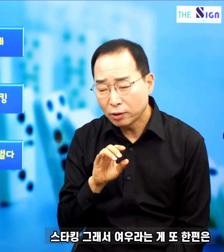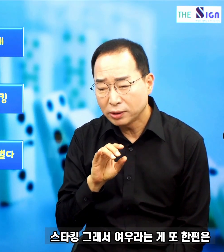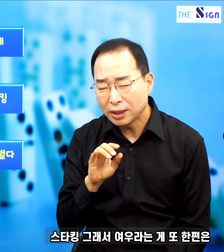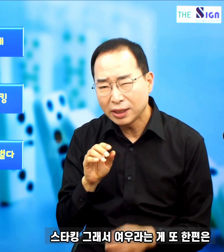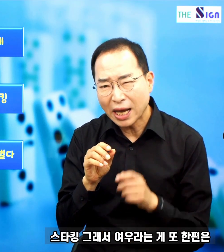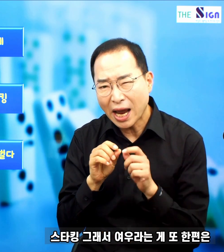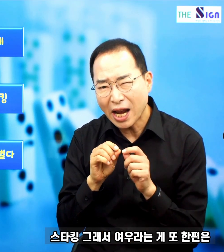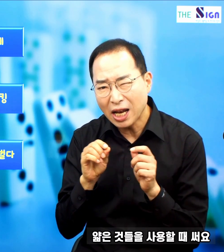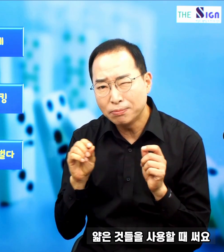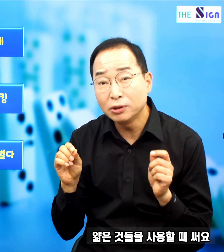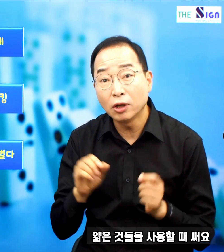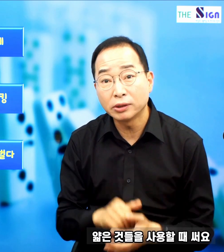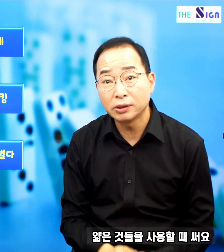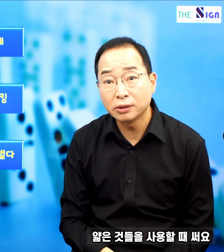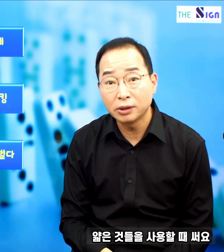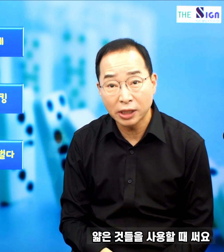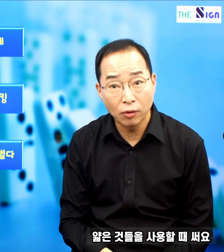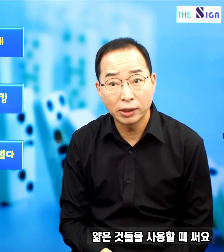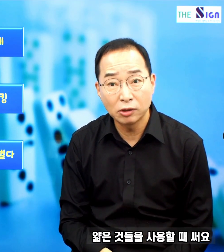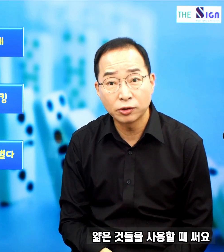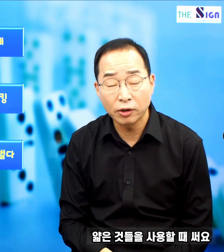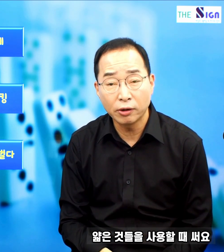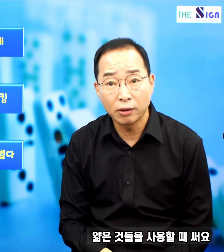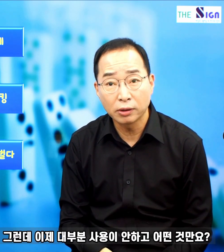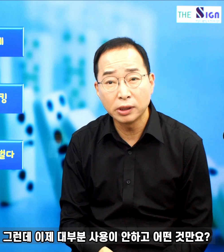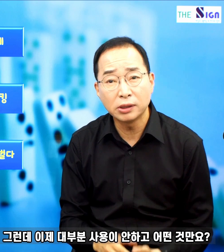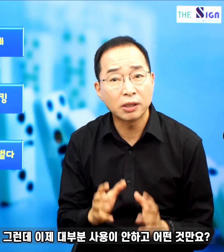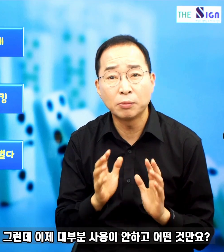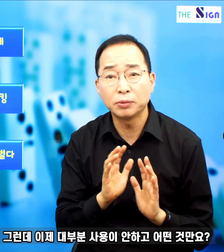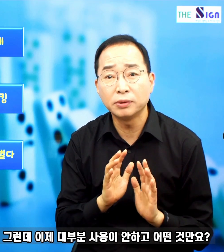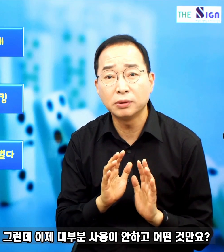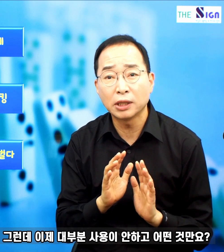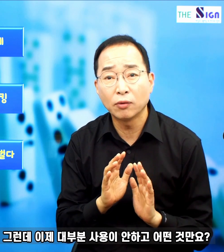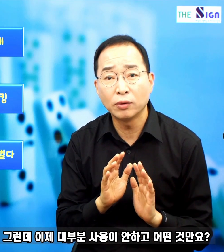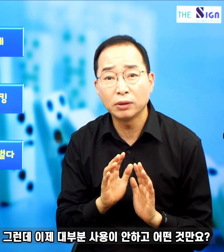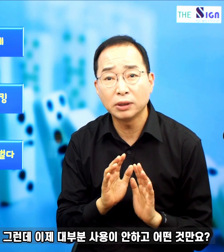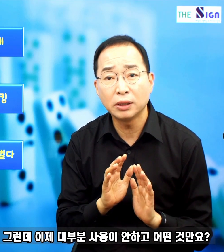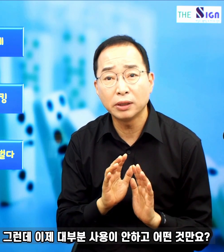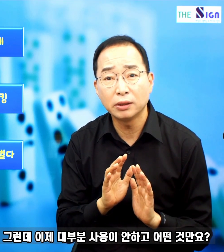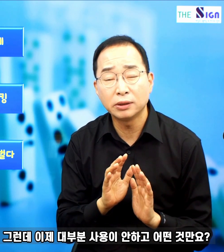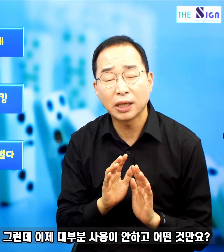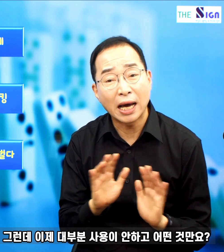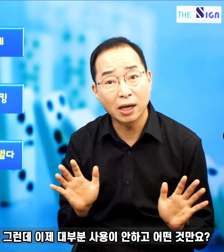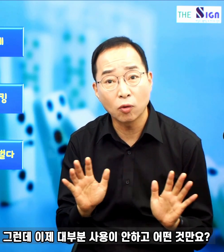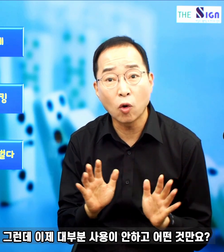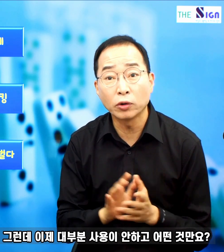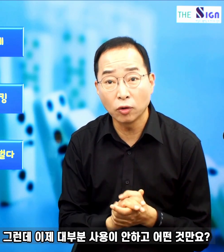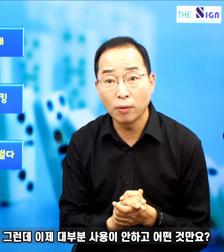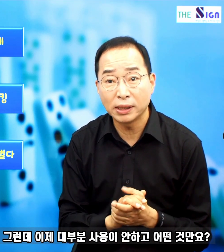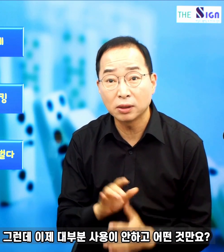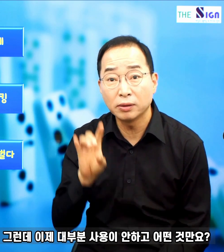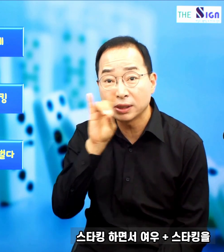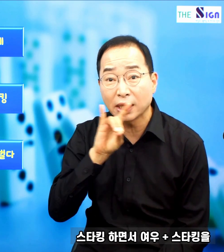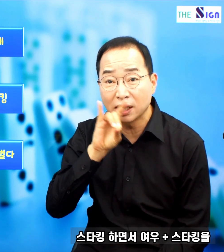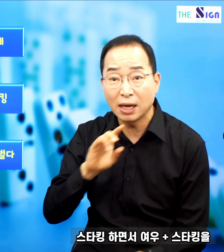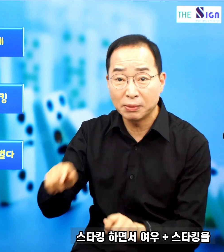이제 얇은 것들을 사용할 때도 써요. 근데 이제 대부분 사용이 이제 안 하고 어떤 것만요. 스타킹 하면서